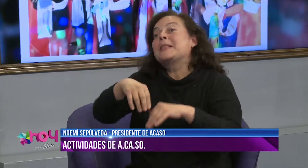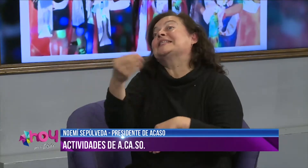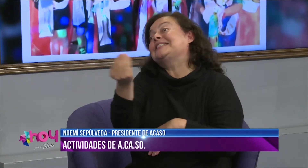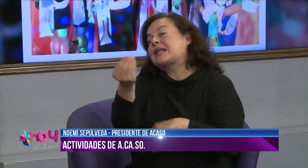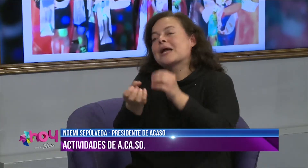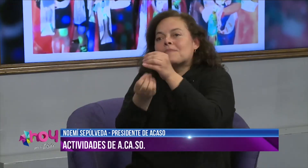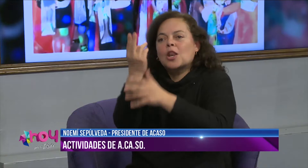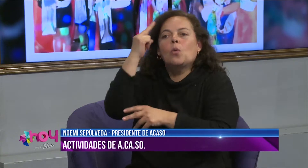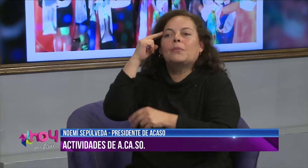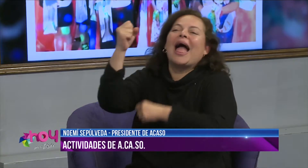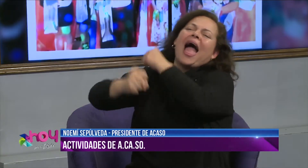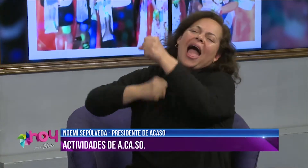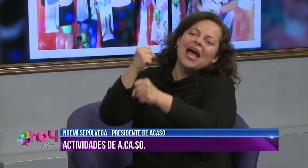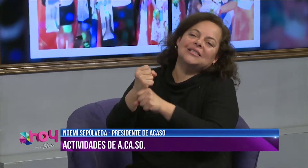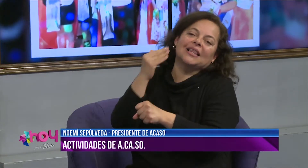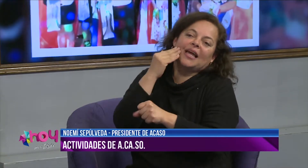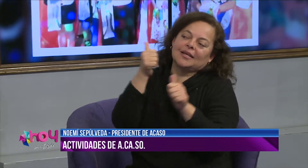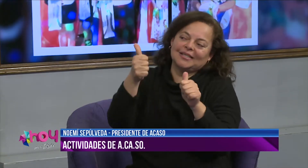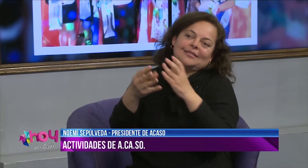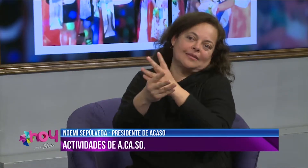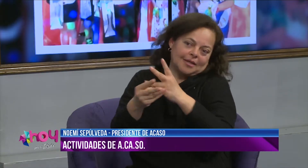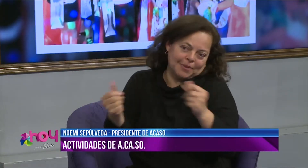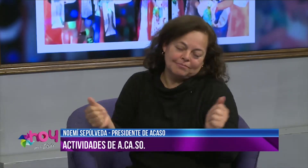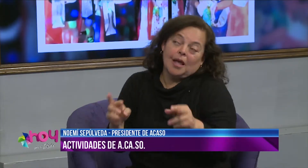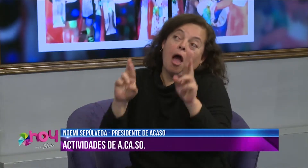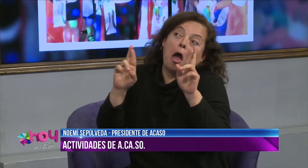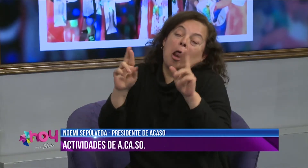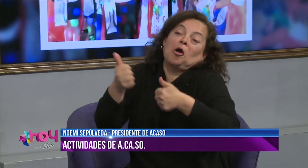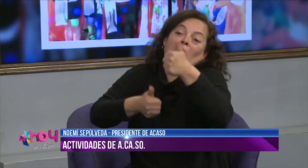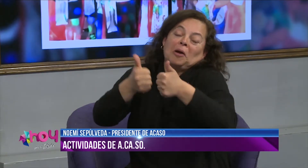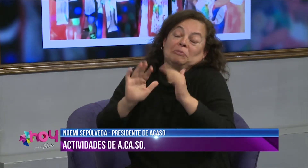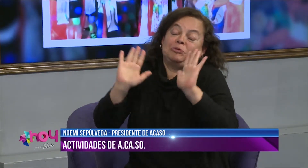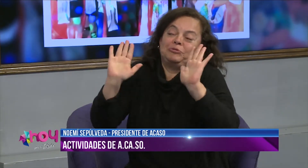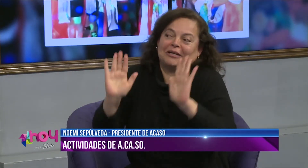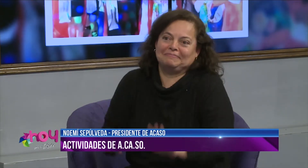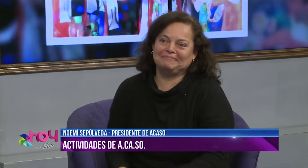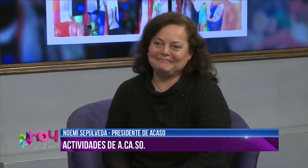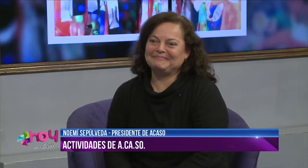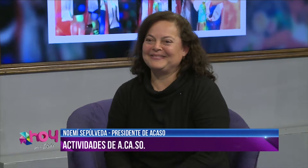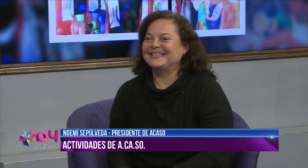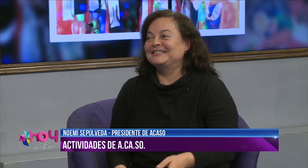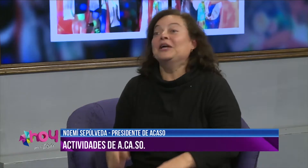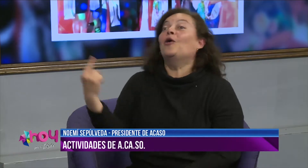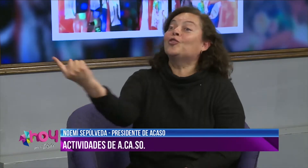Noa, desde las 9 de la mañana hasta las 6 de la tarde. Bueno, ojalá, vamos a ver cómo nos va en el campeonato.